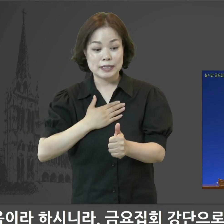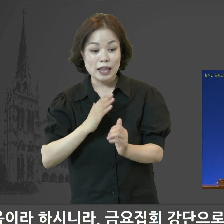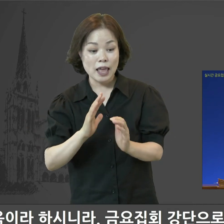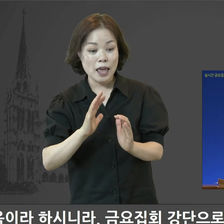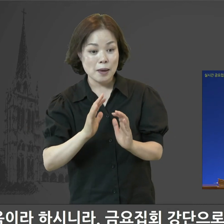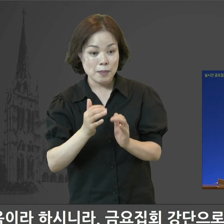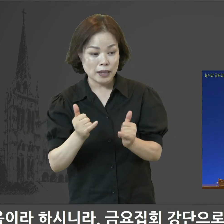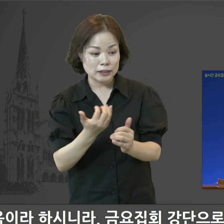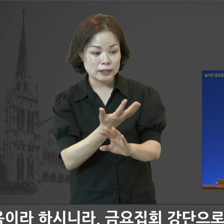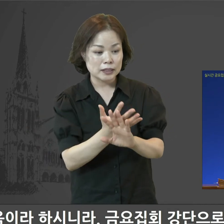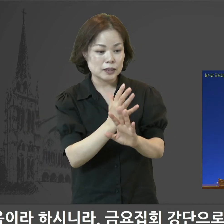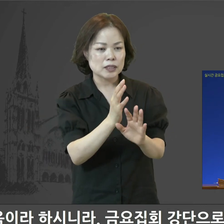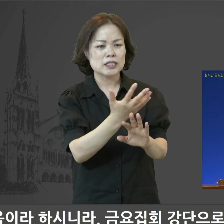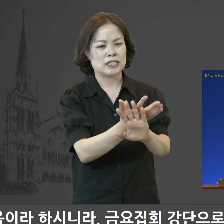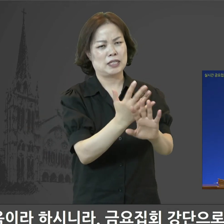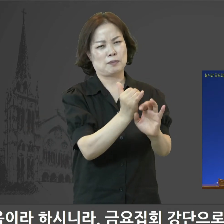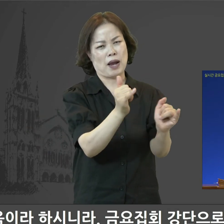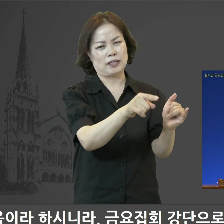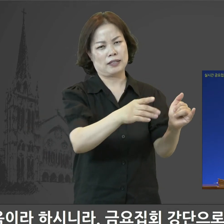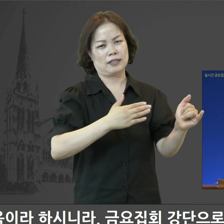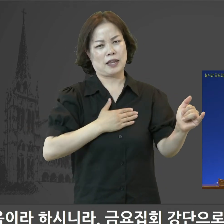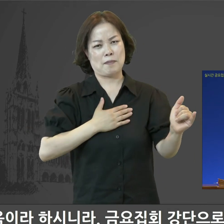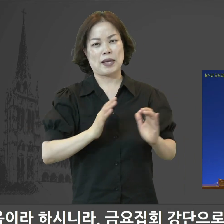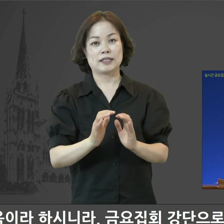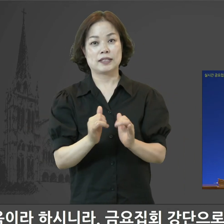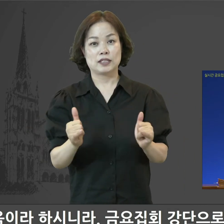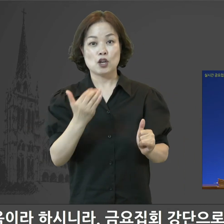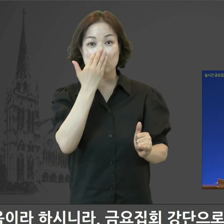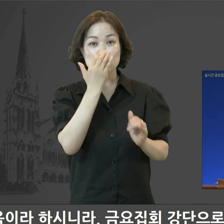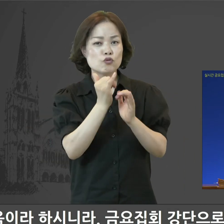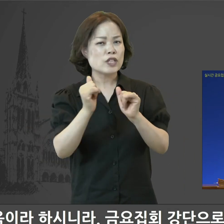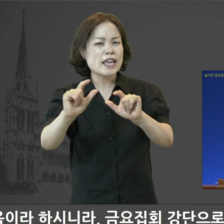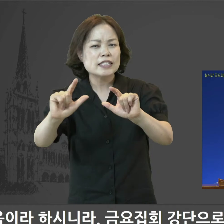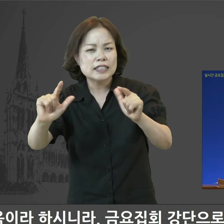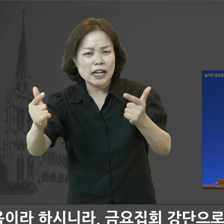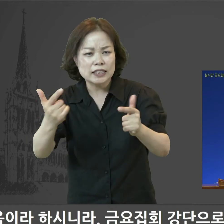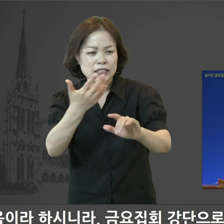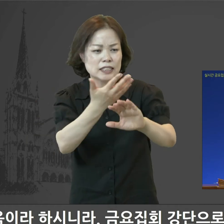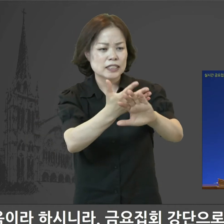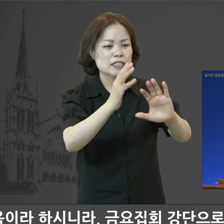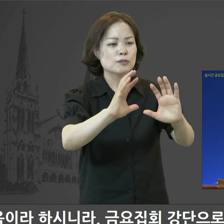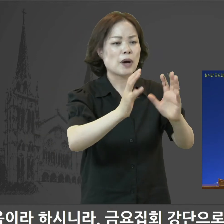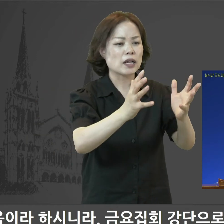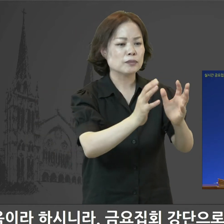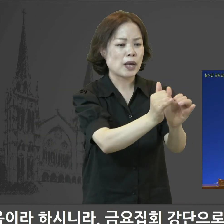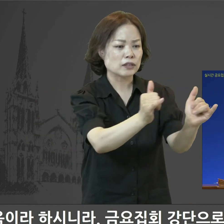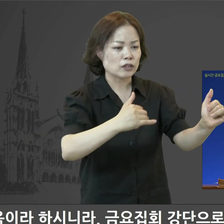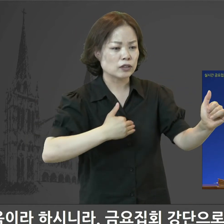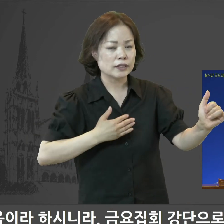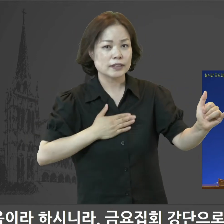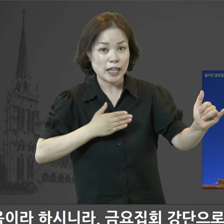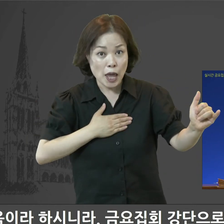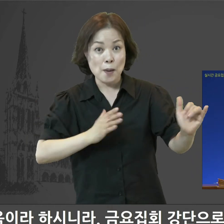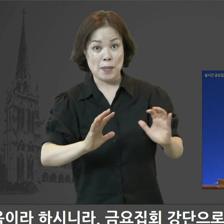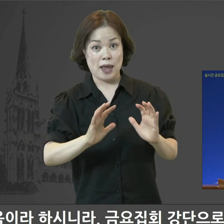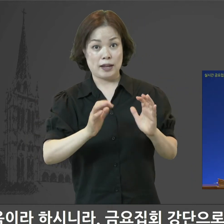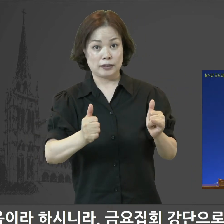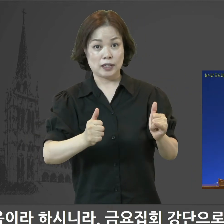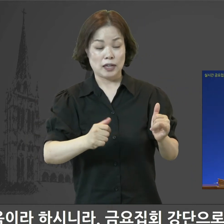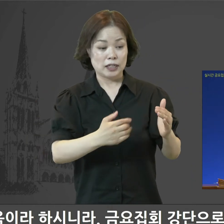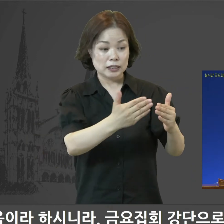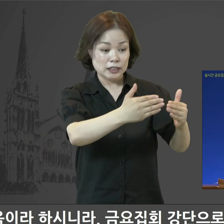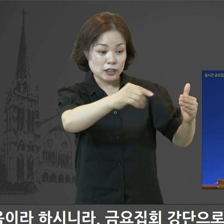백성을, 이방인을 내 백성이라고 얘기해요. 유대인이 아닌 이방인을 내 백성이라고 얘기하면서 이 성중에